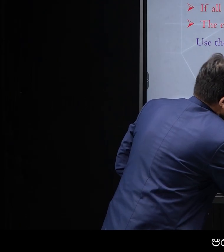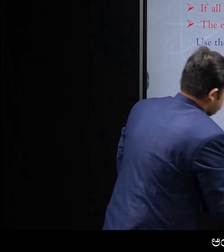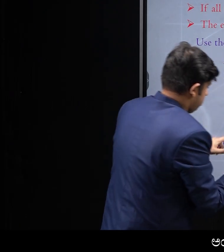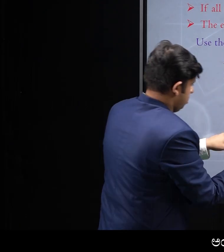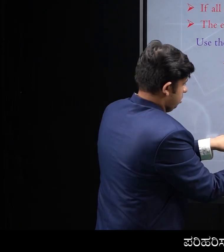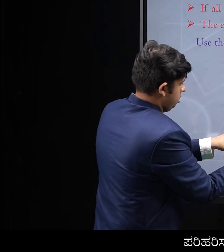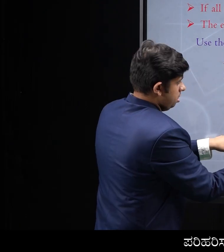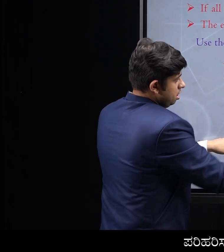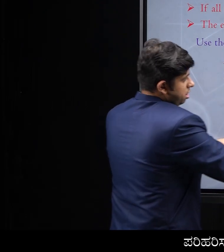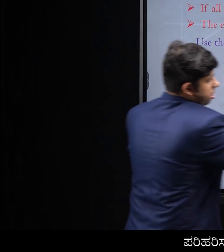3.